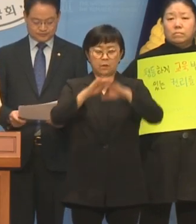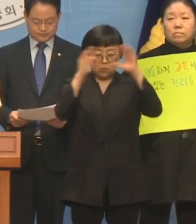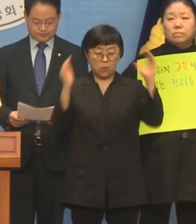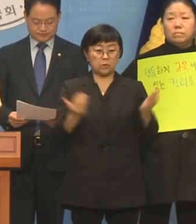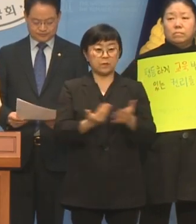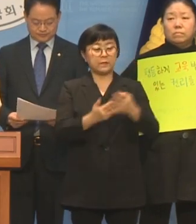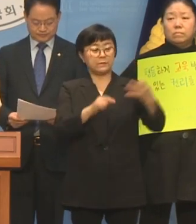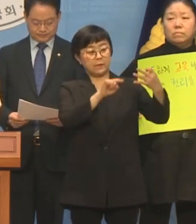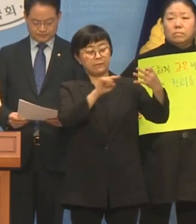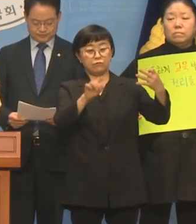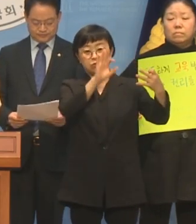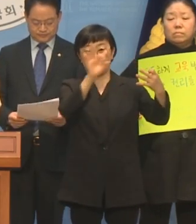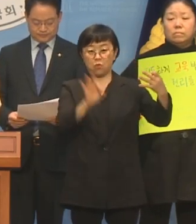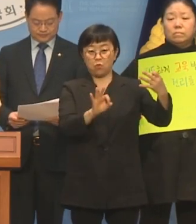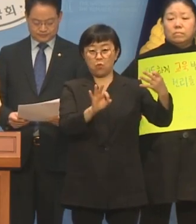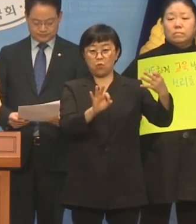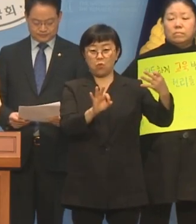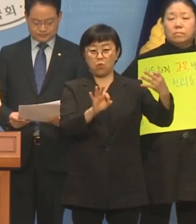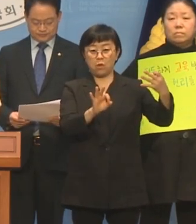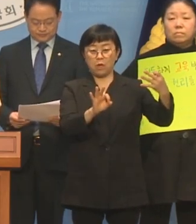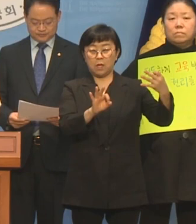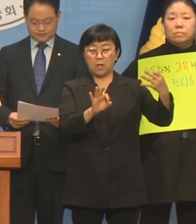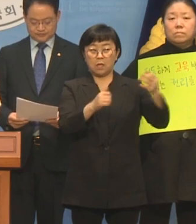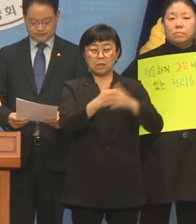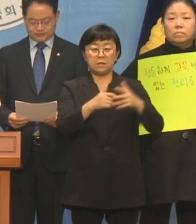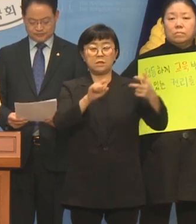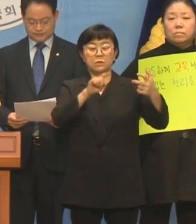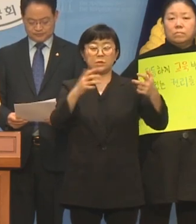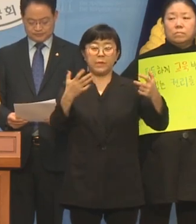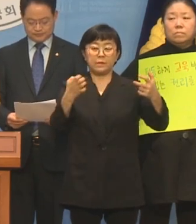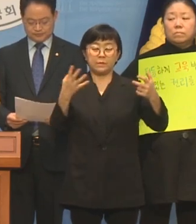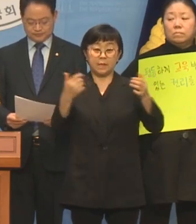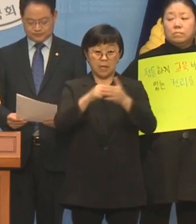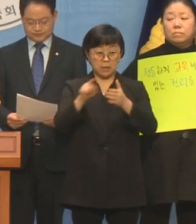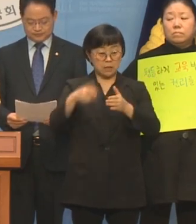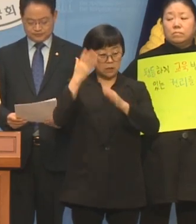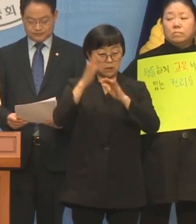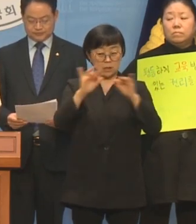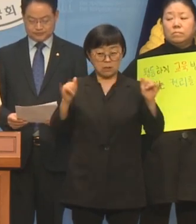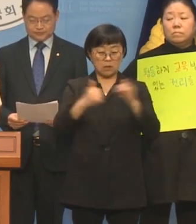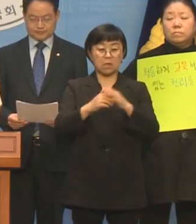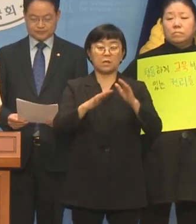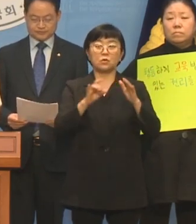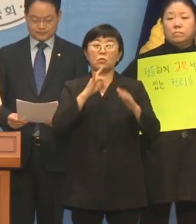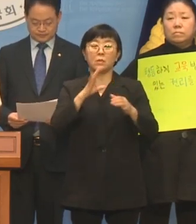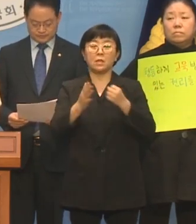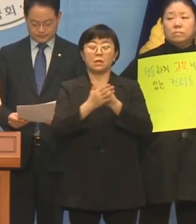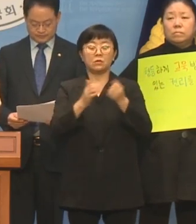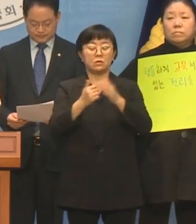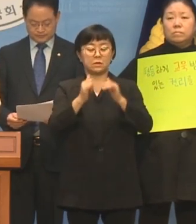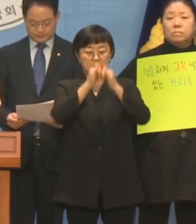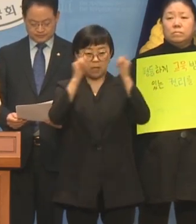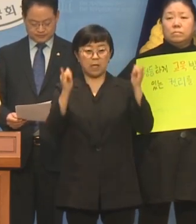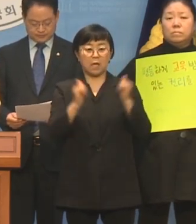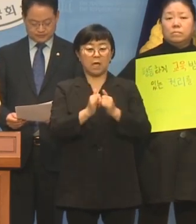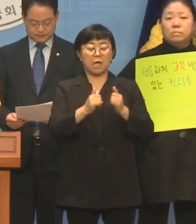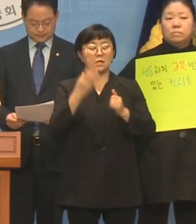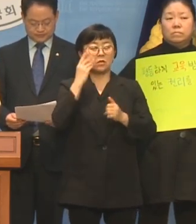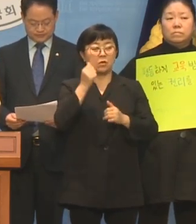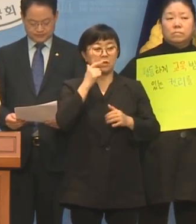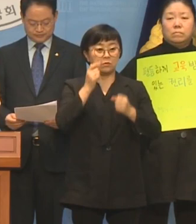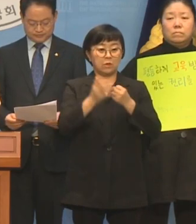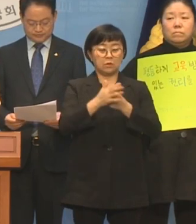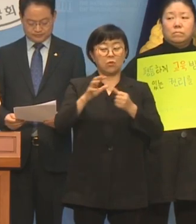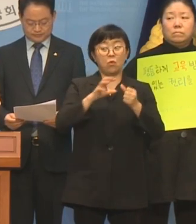인구의 14%인 경계성 지능인과 그 가족들만의 문제가 아닌 사회 부적응, 자립 실패, 고립